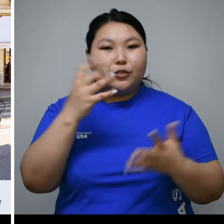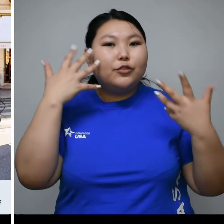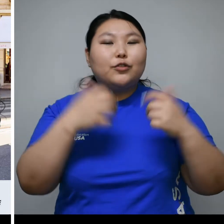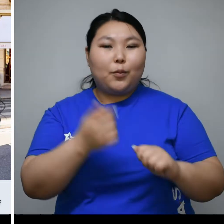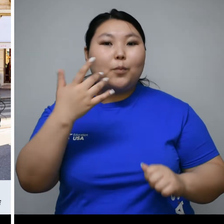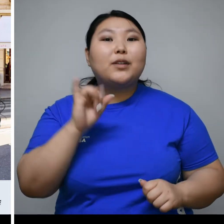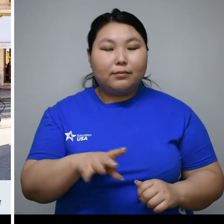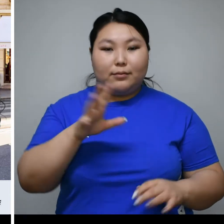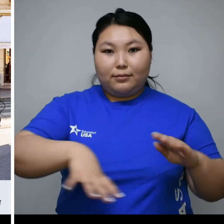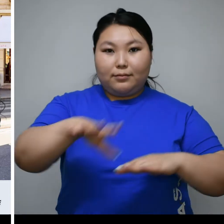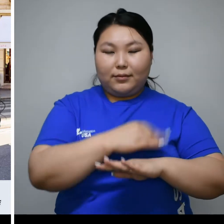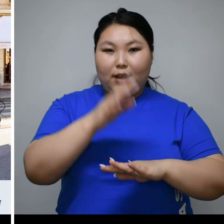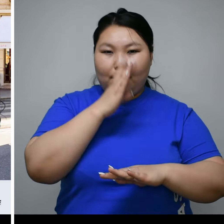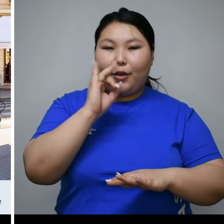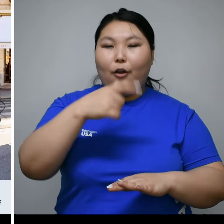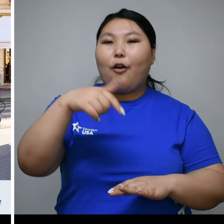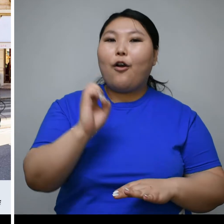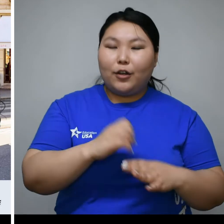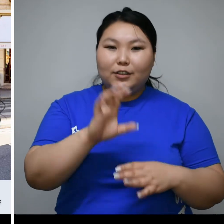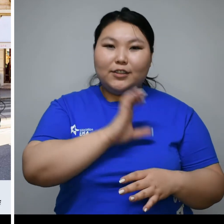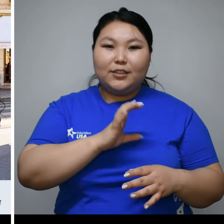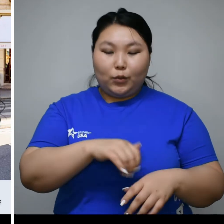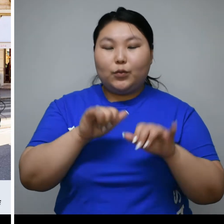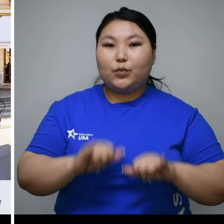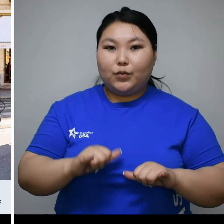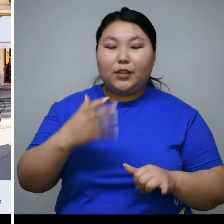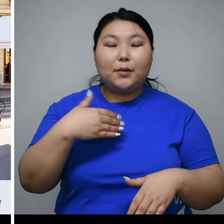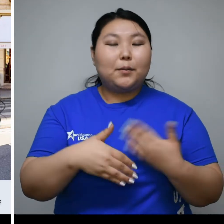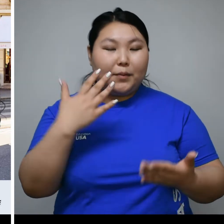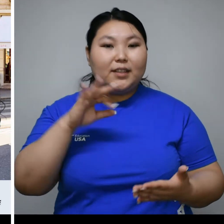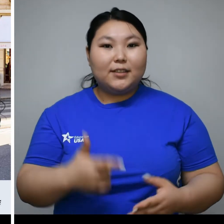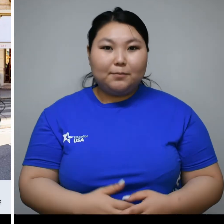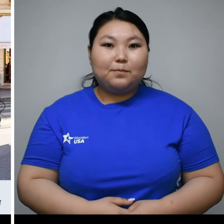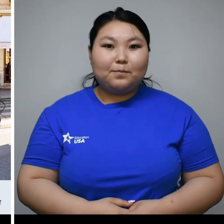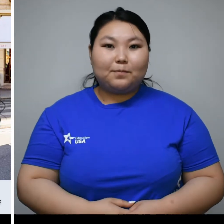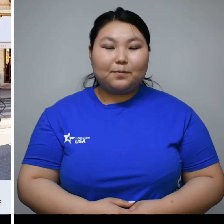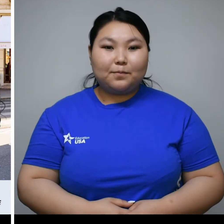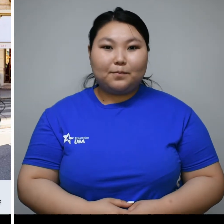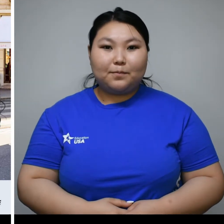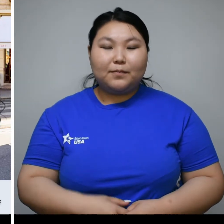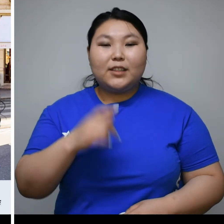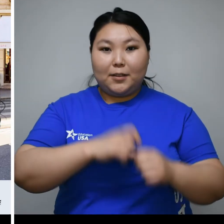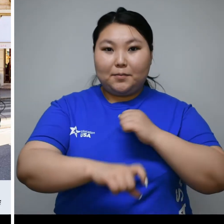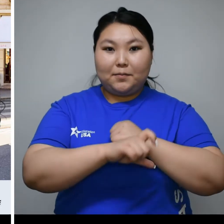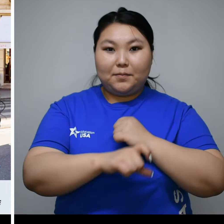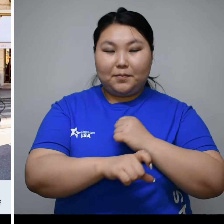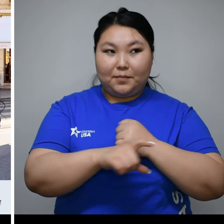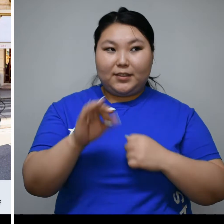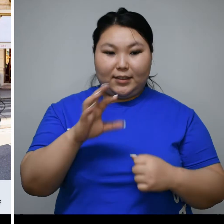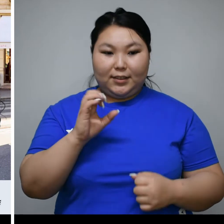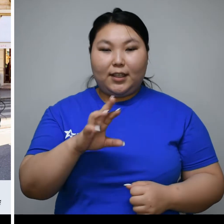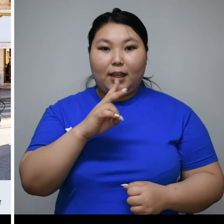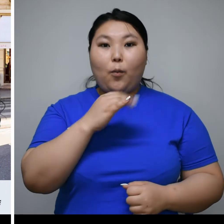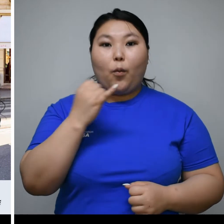маш их зохиодог байсан. Тэгээ тэд нар маань маш их гоё сэтгэл үлдээж үлдсэн байдаг. За мэрэгчлэрээ сайн